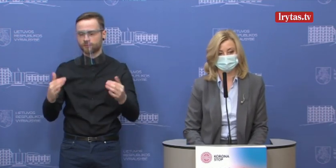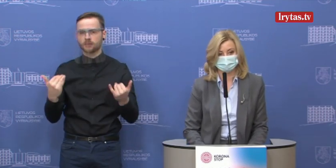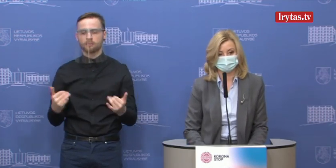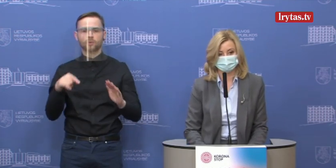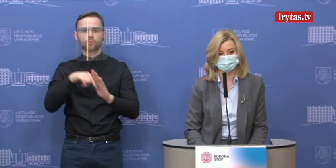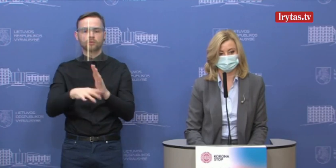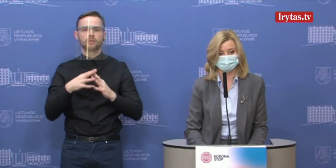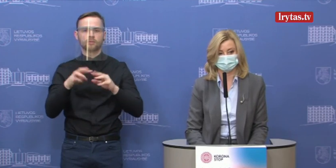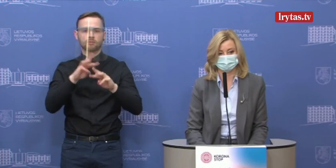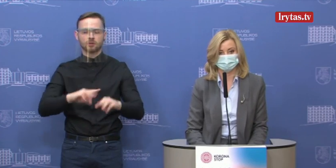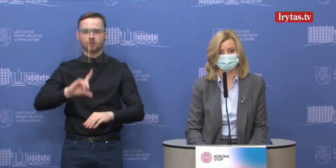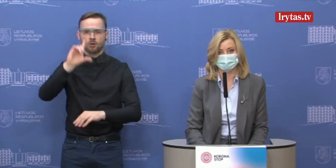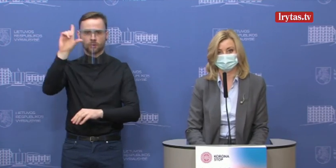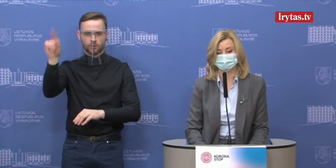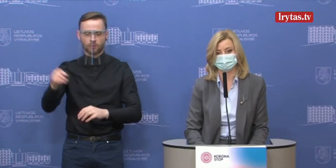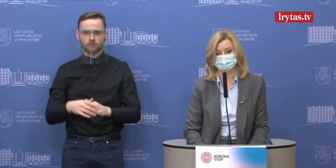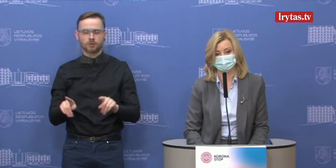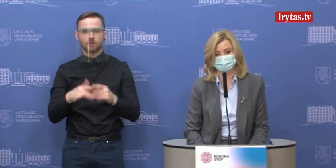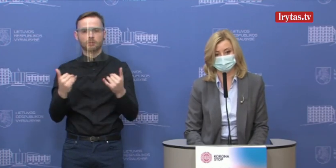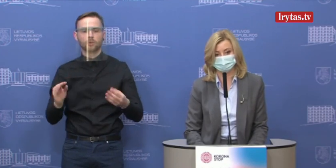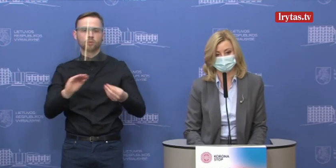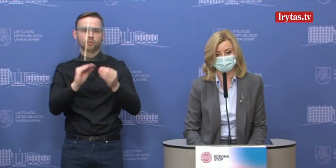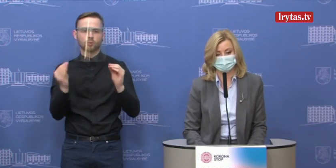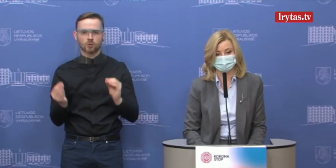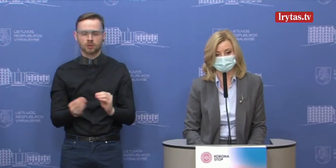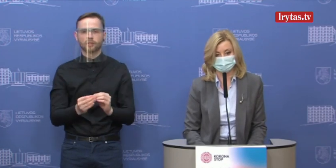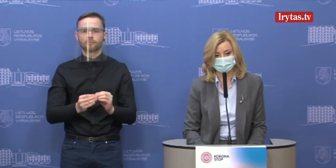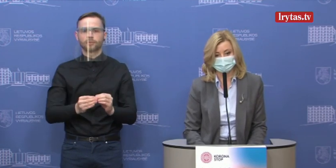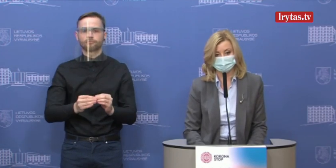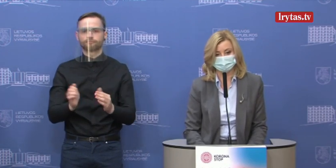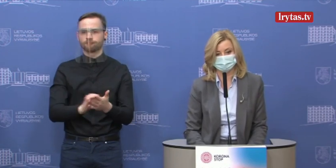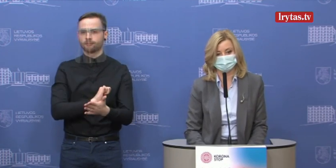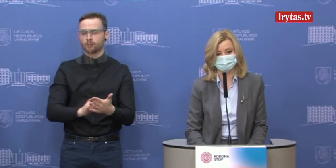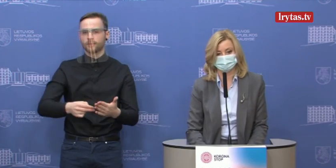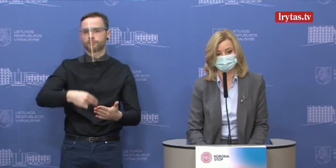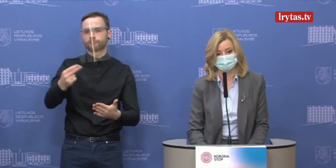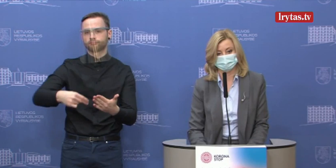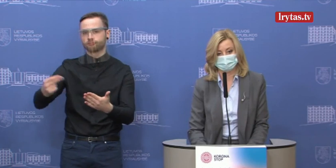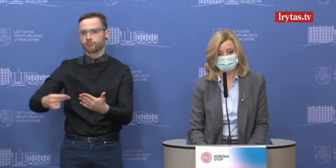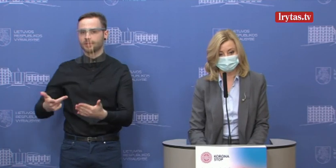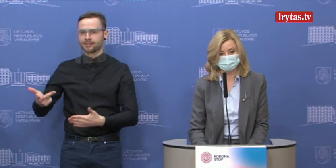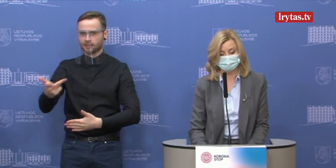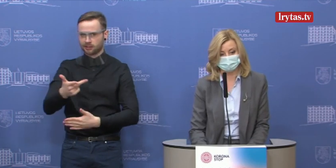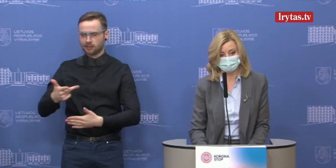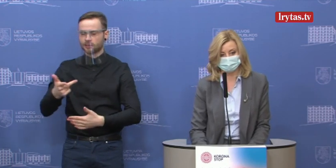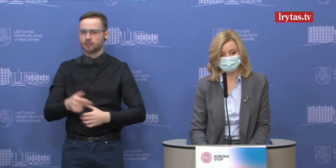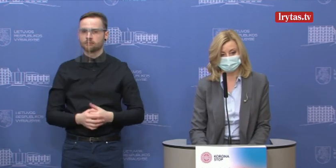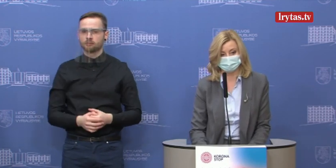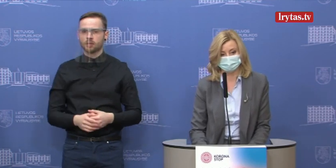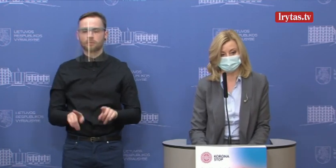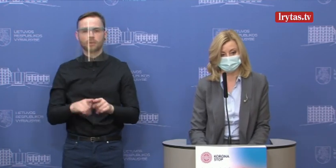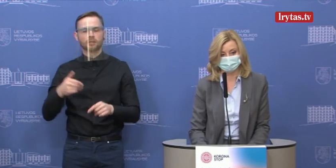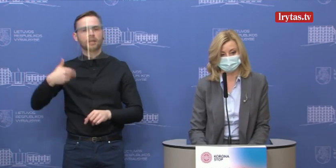reikalų ministras, pasirašo memorandumą tarp trijų Baltijos šalių, bet į ateitį,